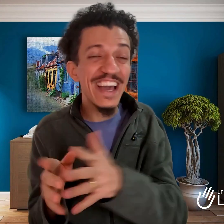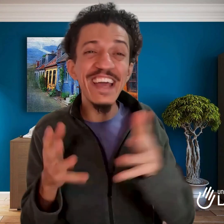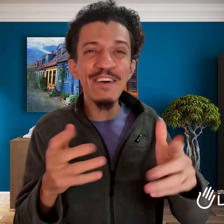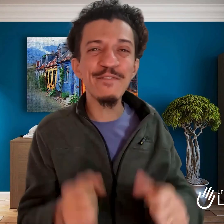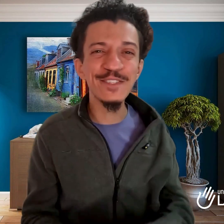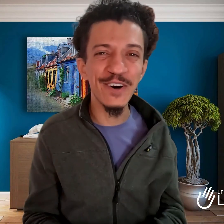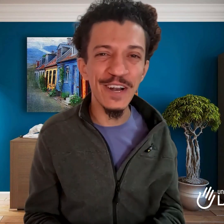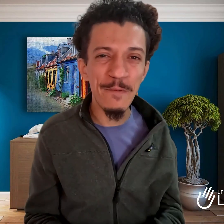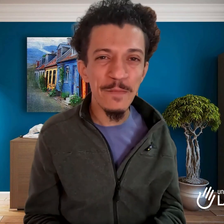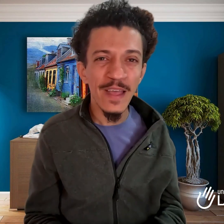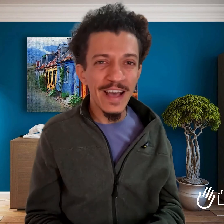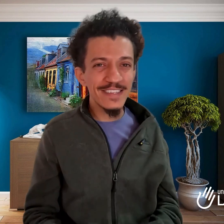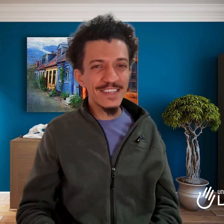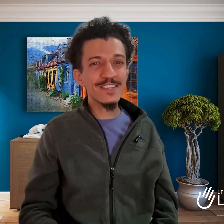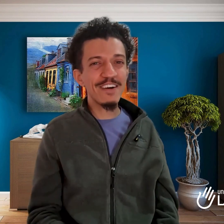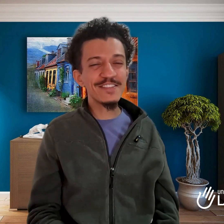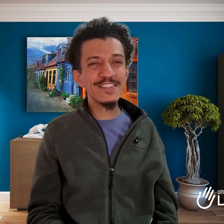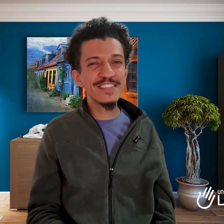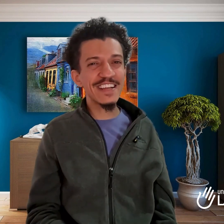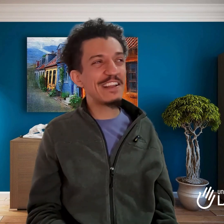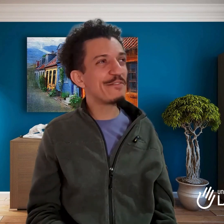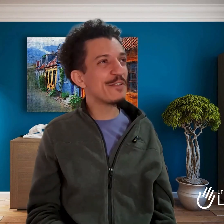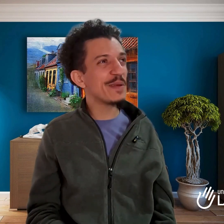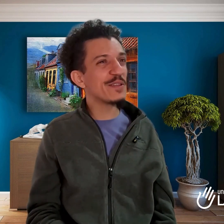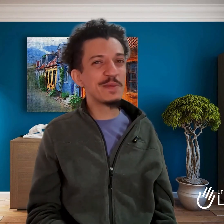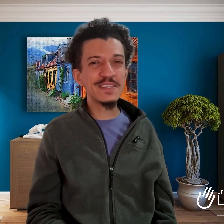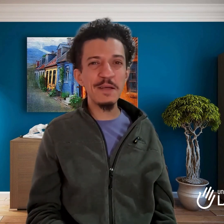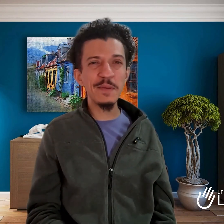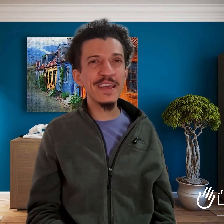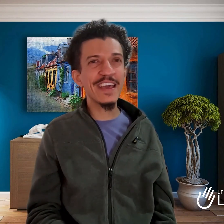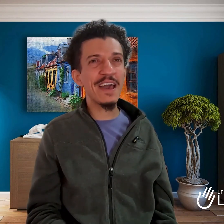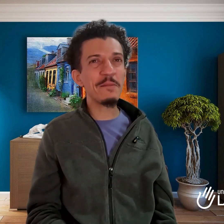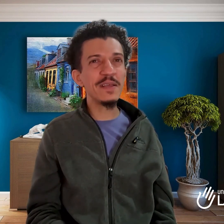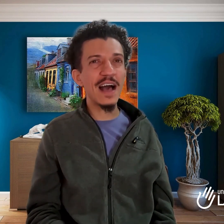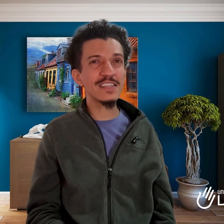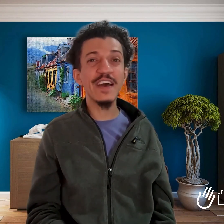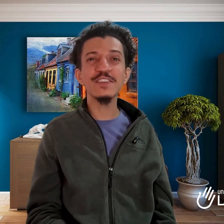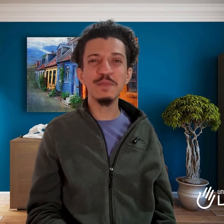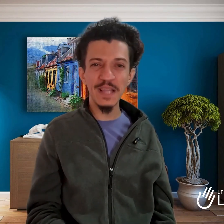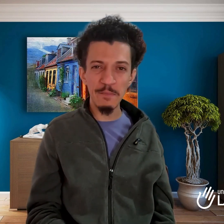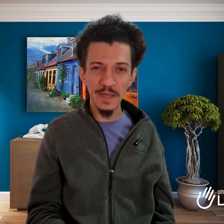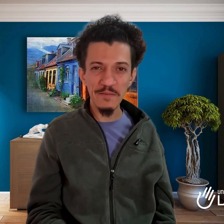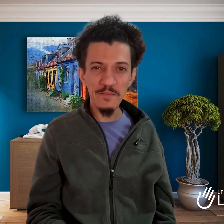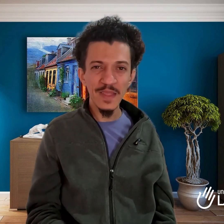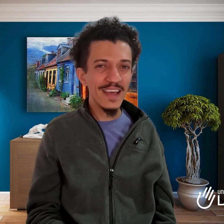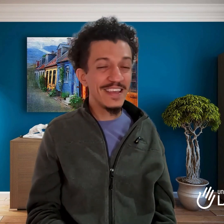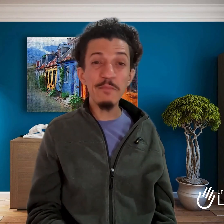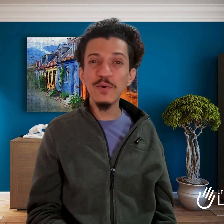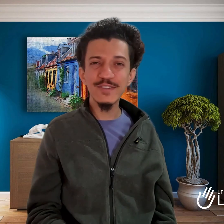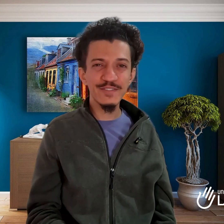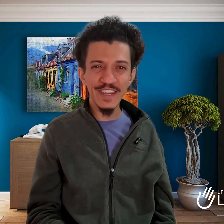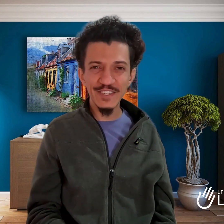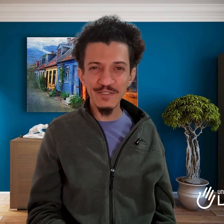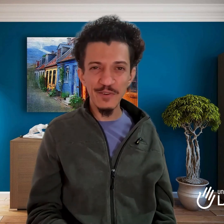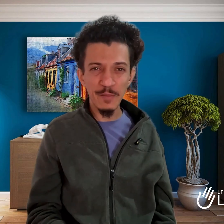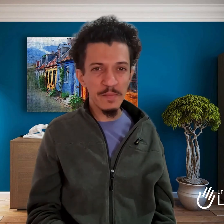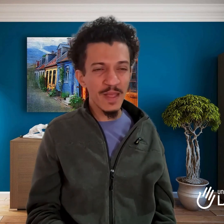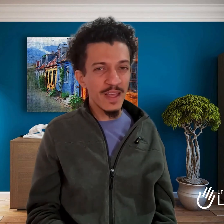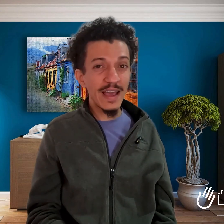não funciona. Esses dias eu estava assistindo aquele filme do Mister Bean, que é As Férias do Mister Bean. E é muito divertido o filme. E aí tem um